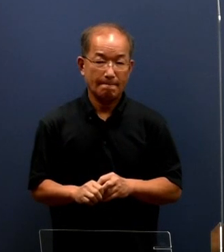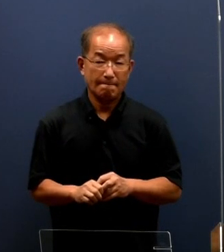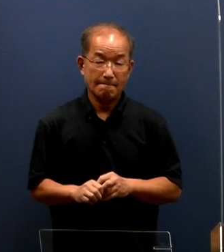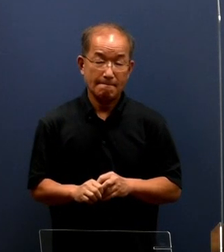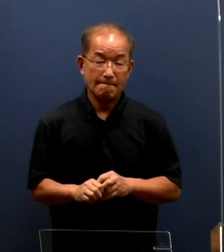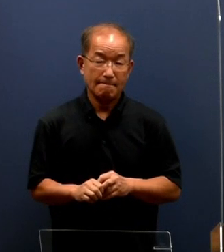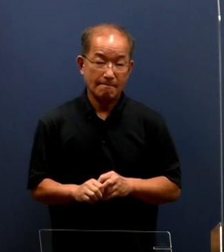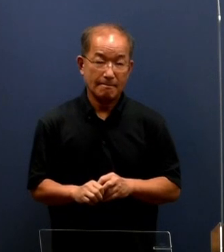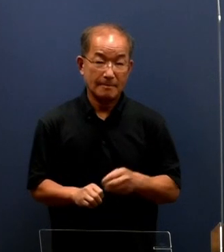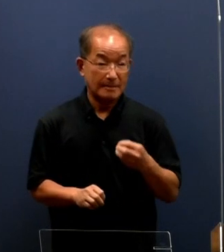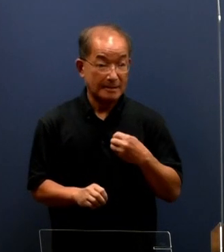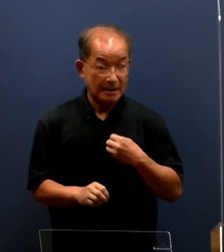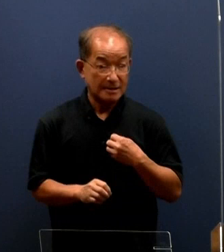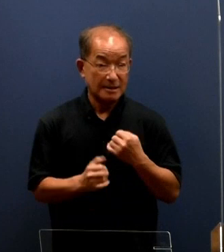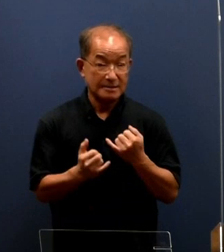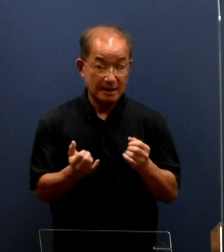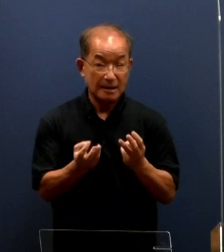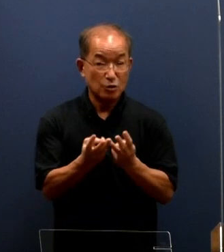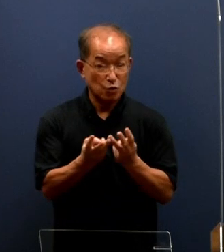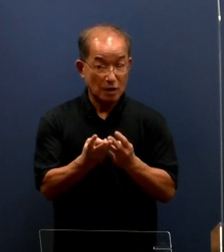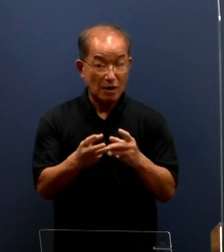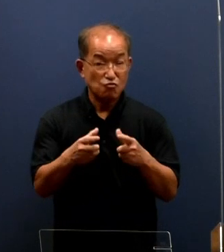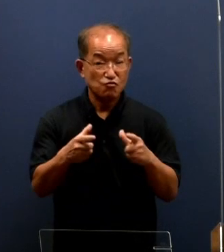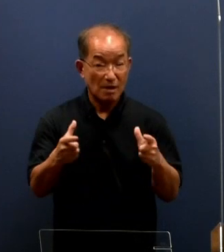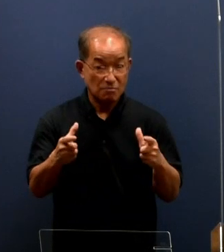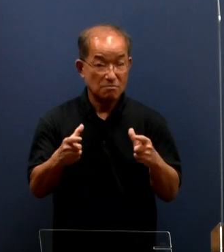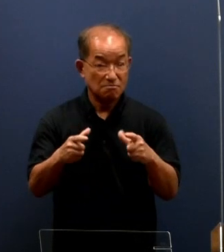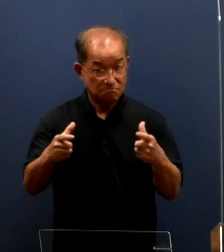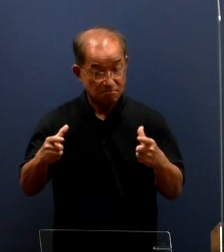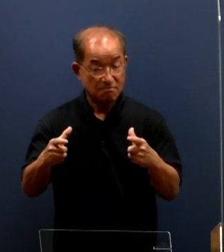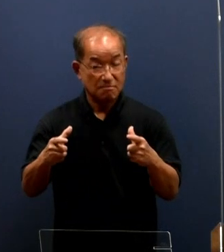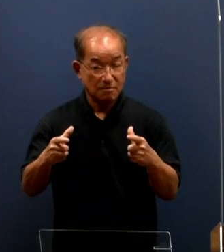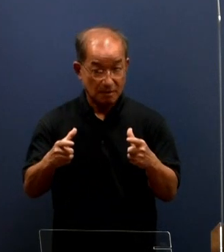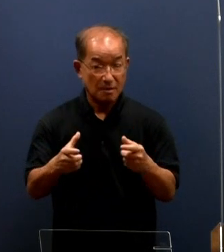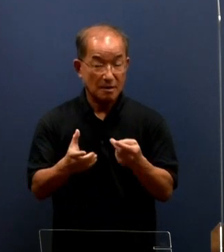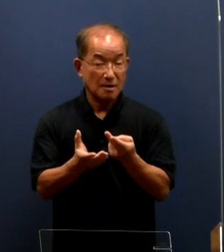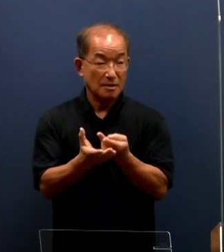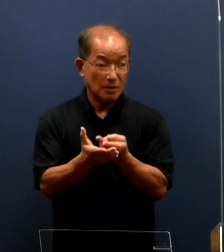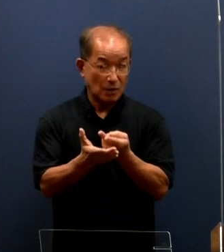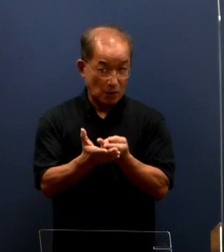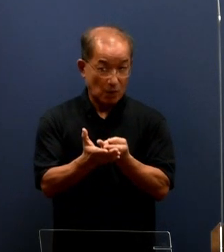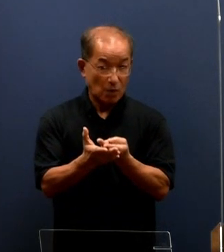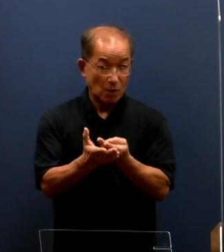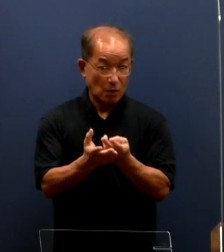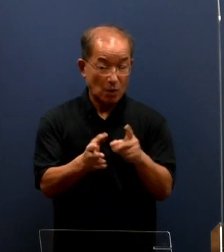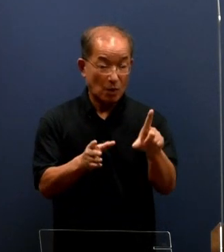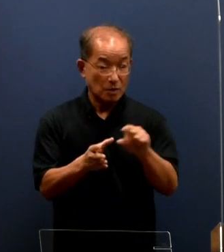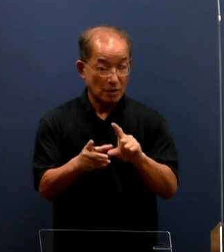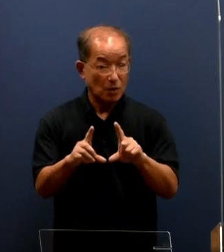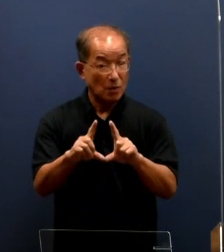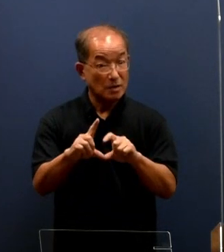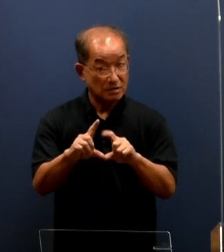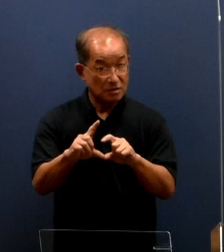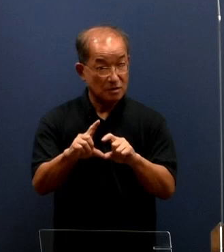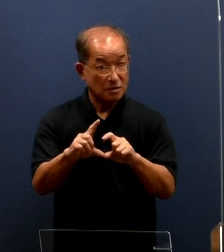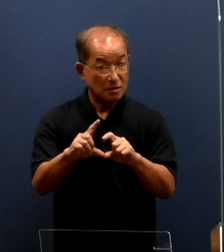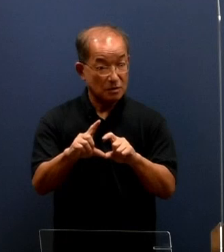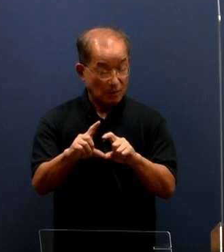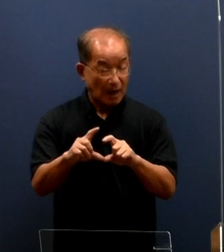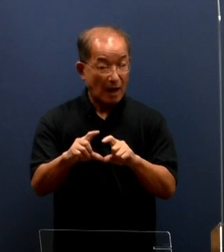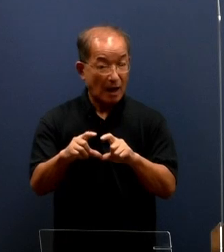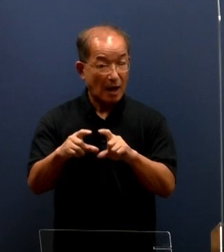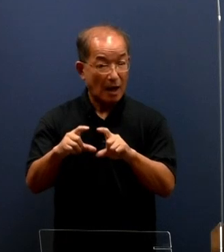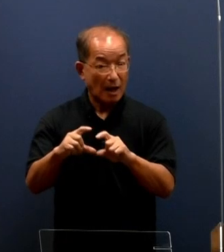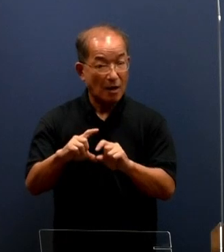この感染者数が増えるごとにこの病床利用率が切り上がっていくという状況は避けられている